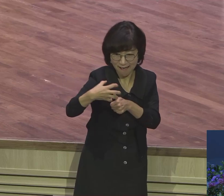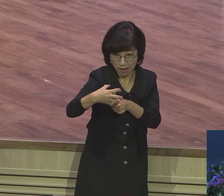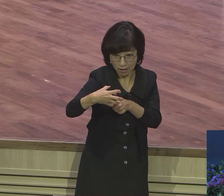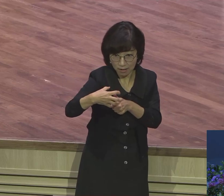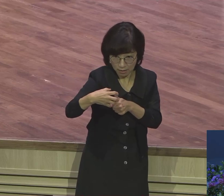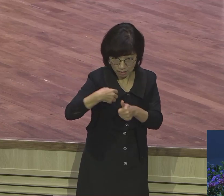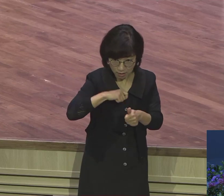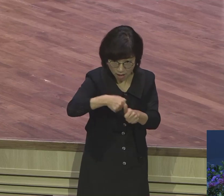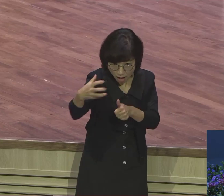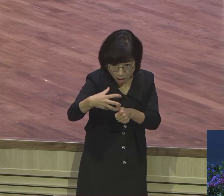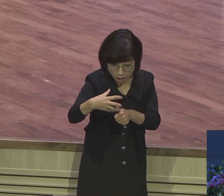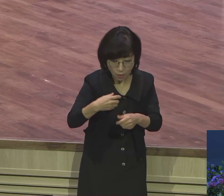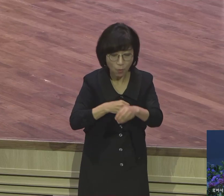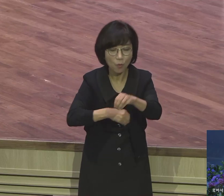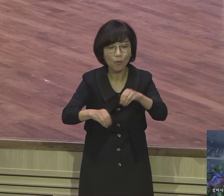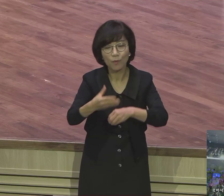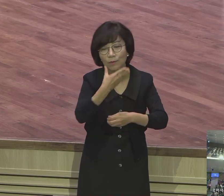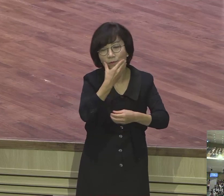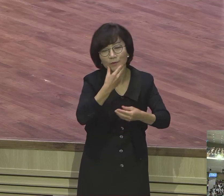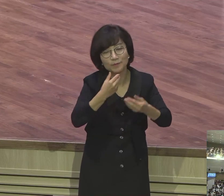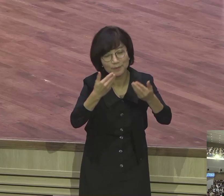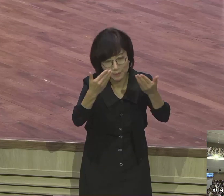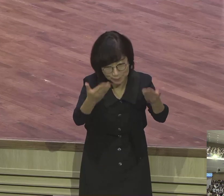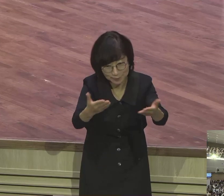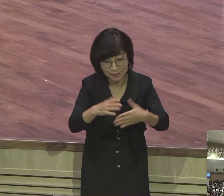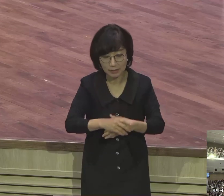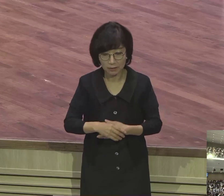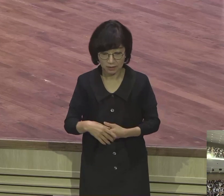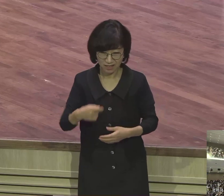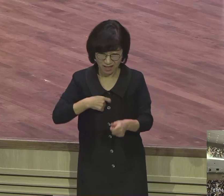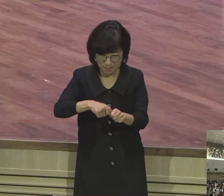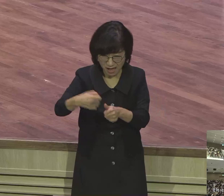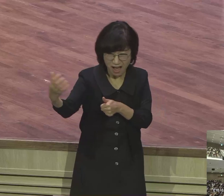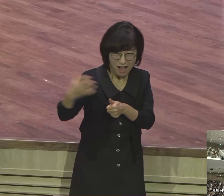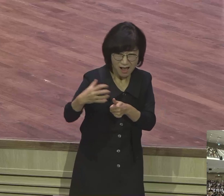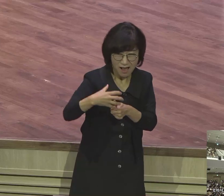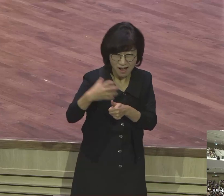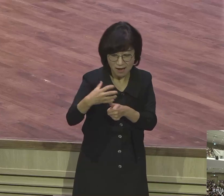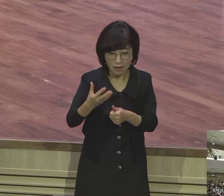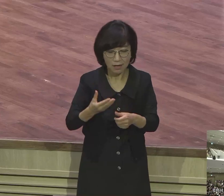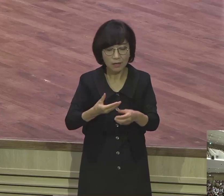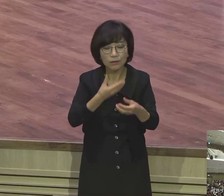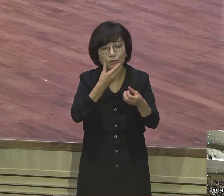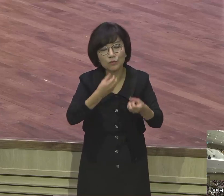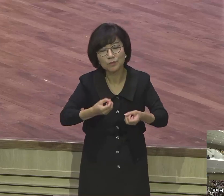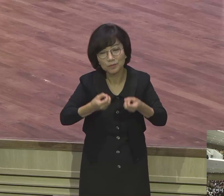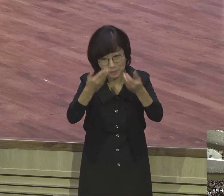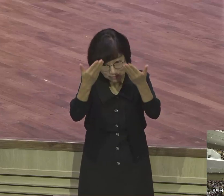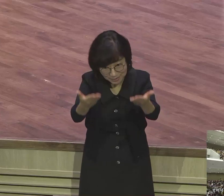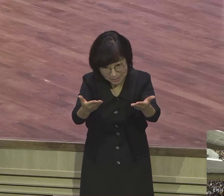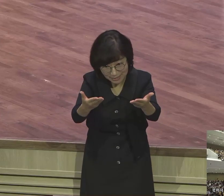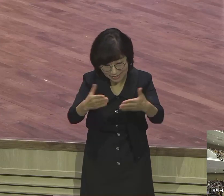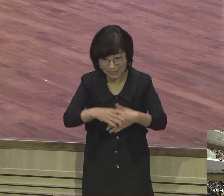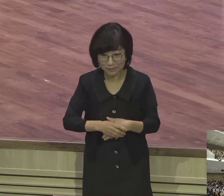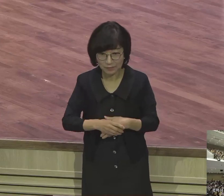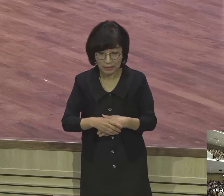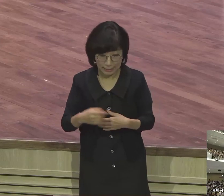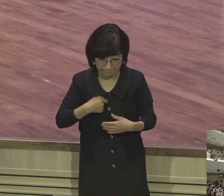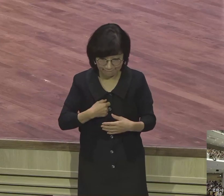말했어요. 14절을 보세요. 너희를 박해하는 자를 축복하라 축복하고